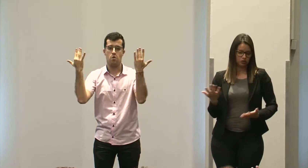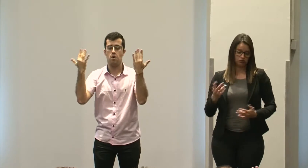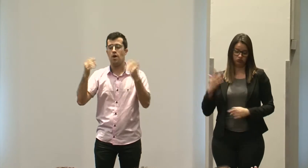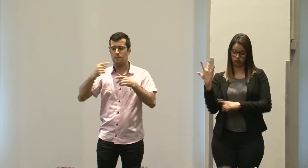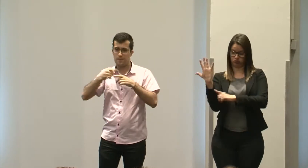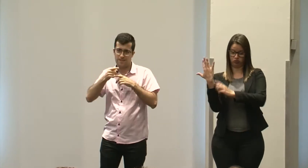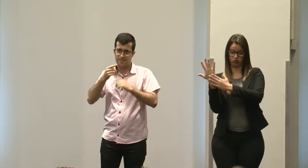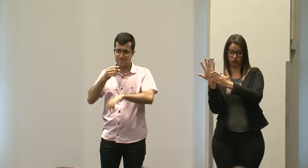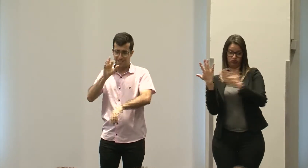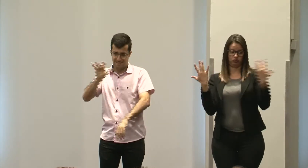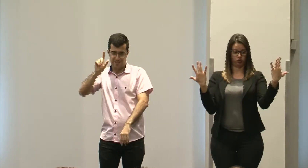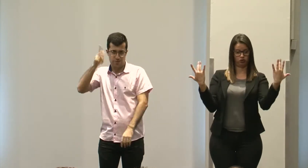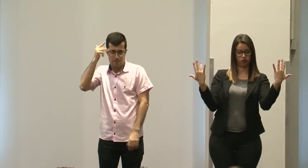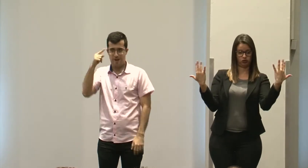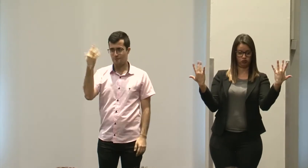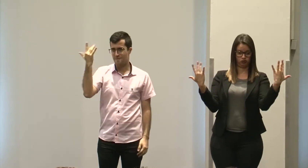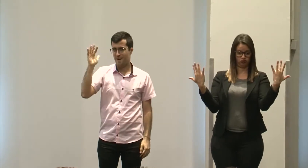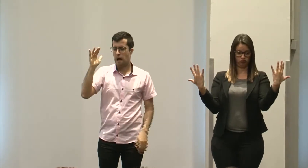Segunda mão.